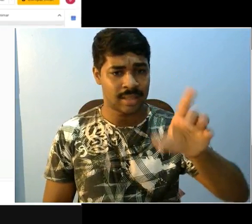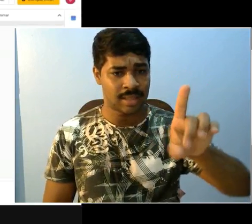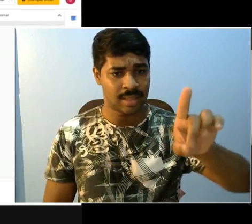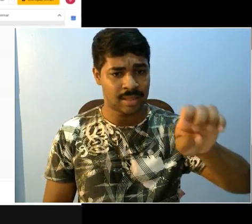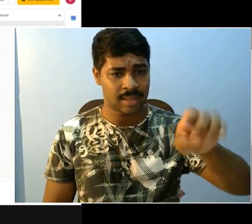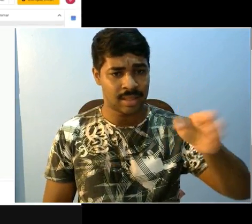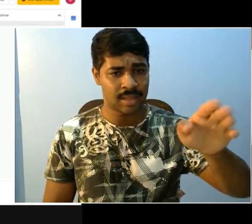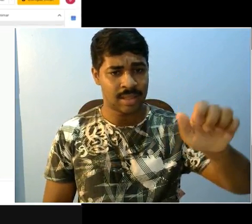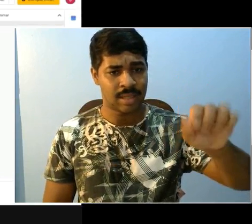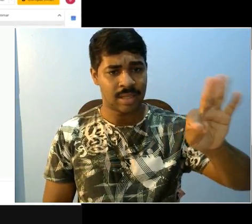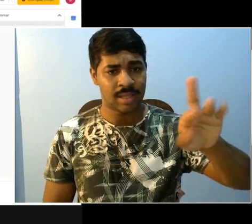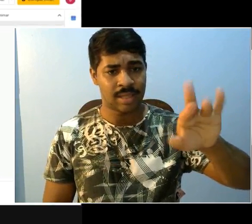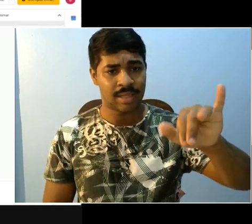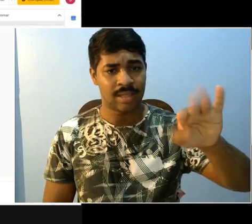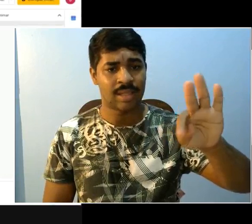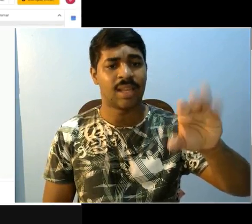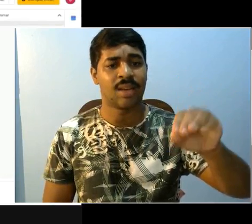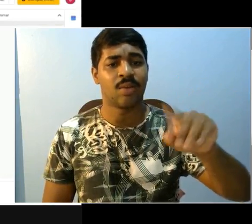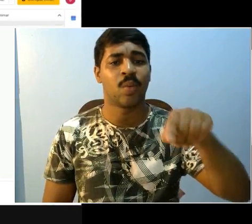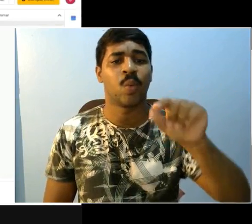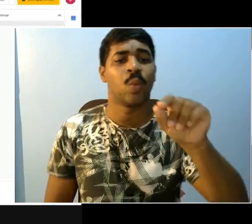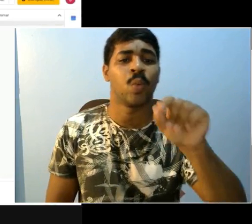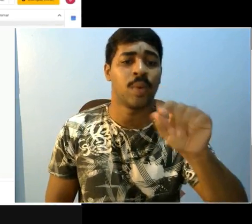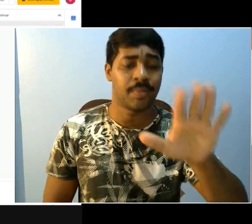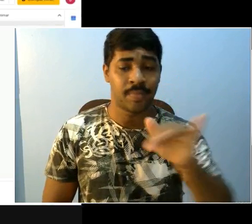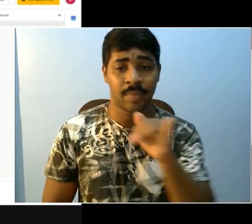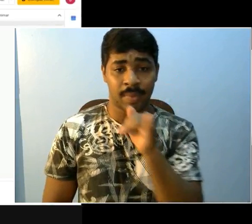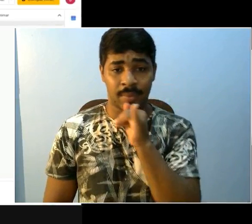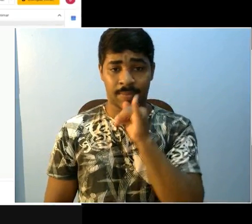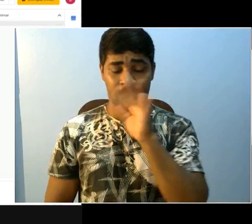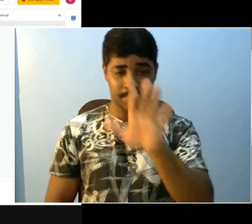é a medida da irregularidade